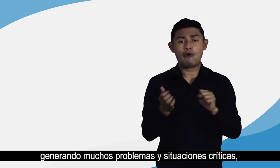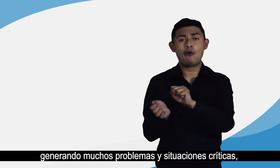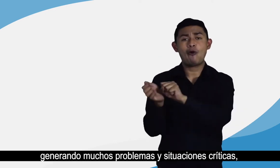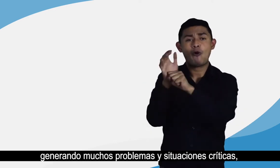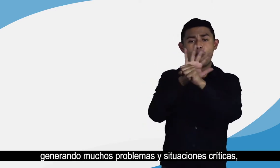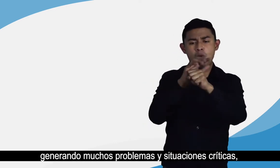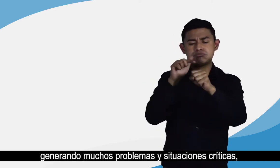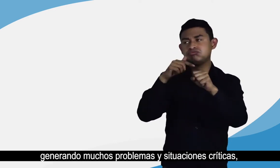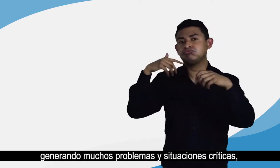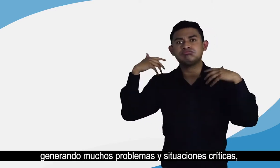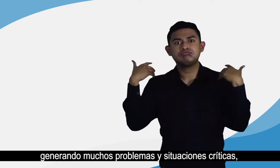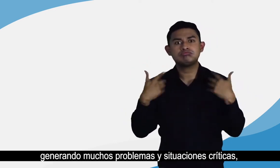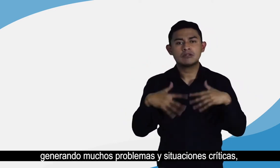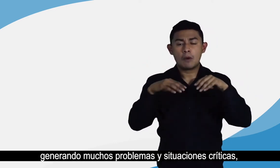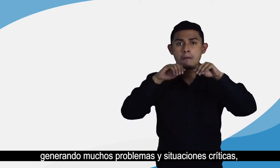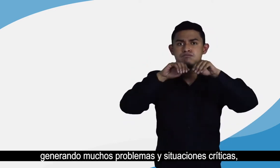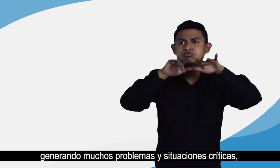generando muchos problemas y situaciones críticas,